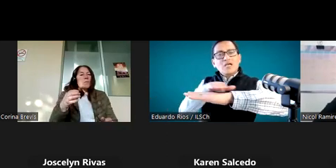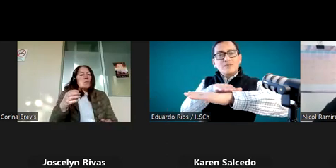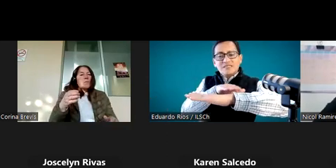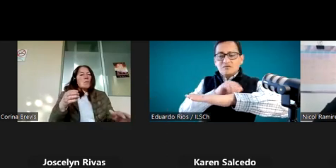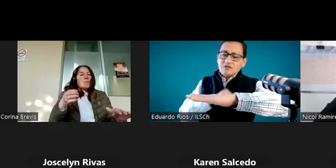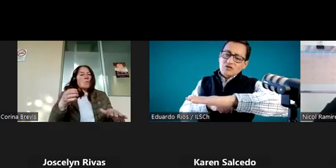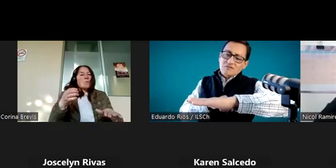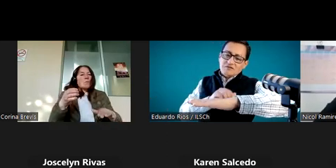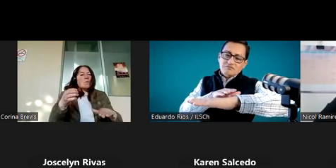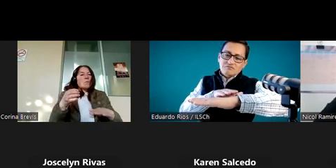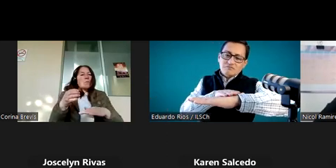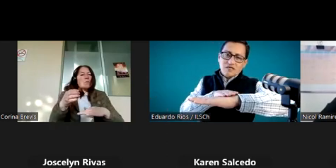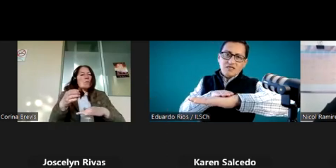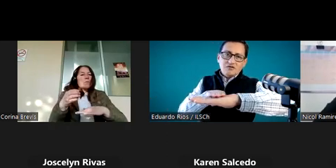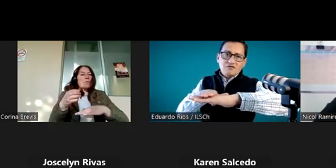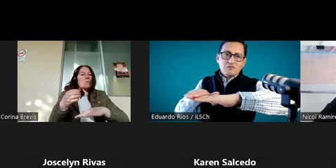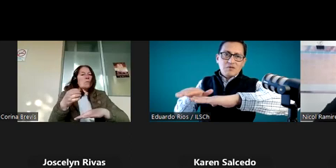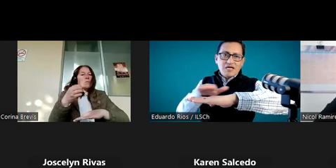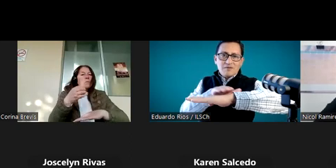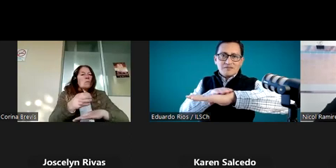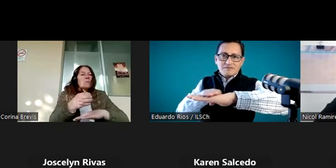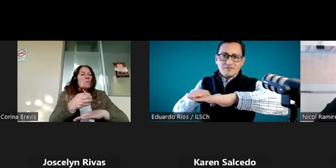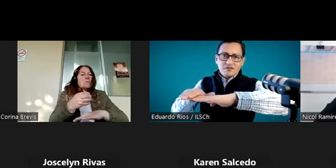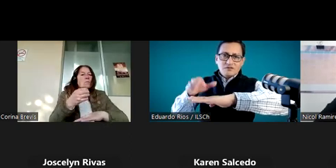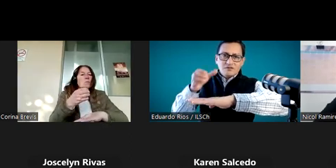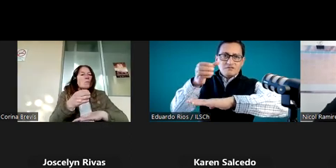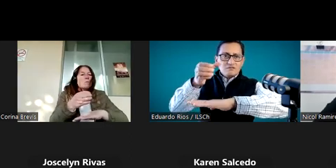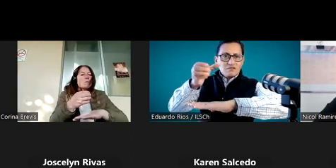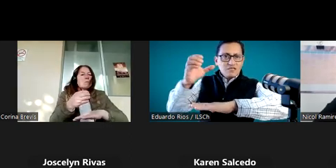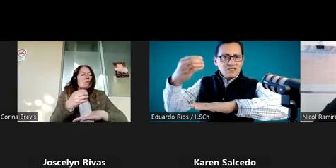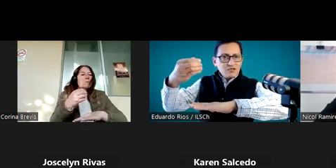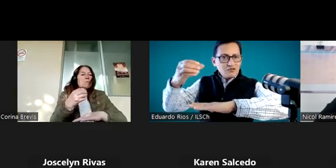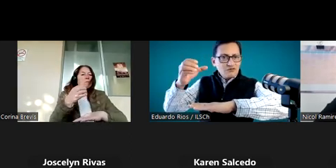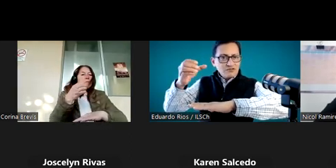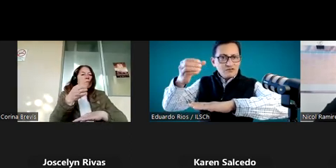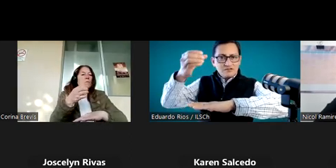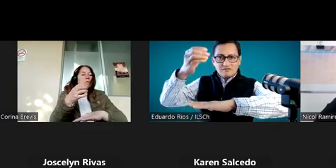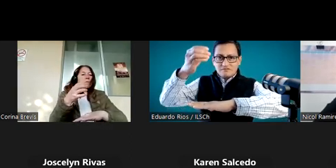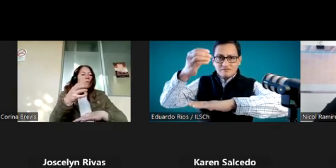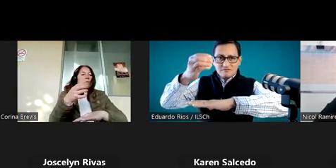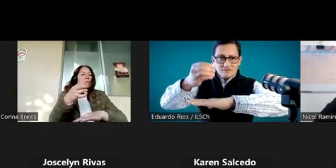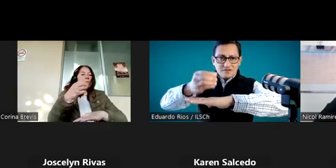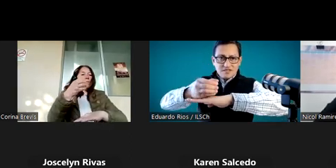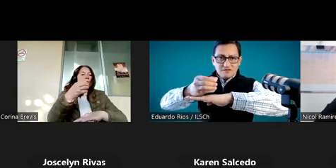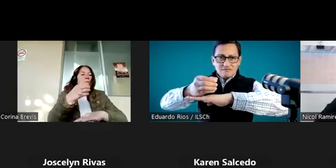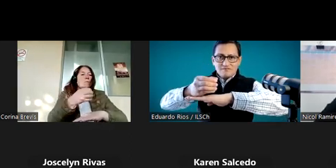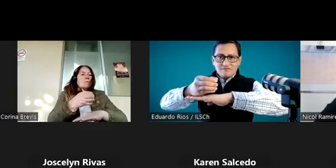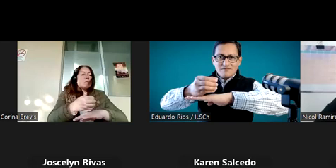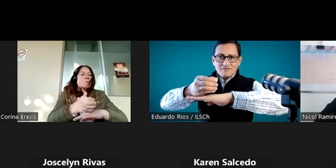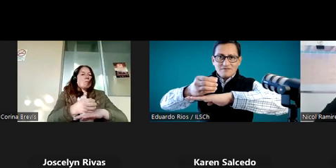lo plano de la mesa con la otra mano. Aquí tengo la forma plana de la mesa. Entonces, y en esta mano tengo el vaso. Entonces,